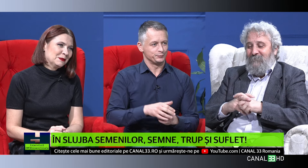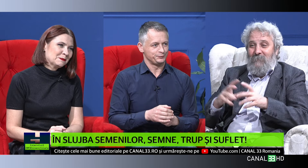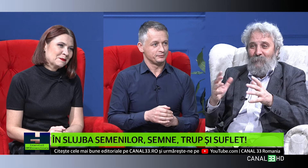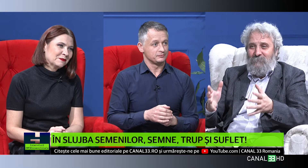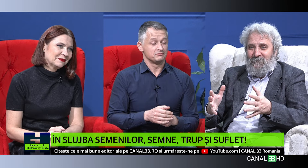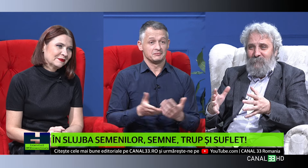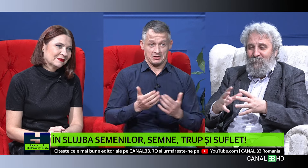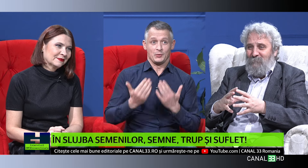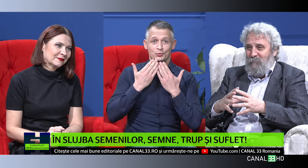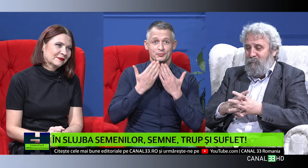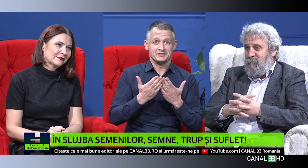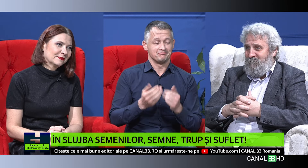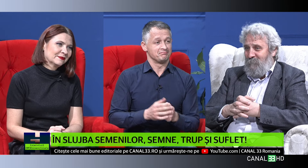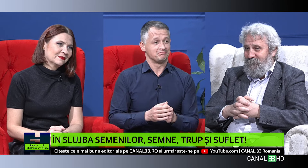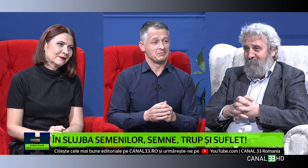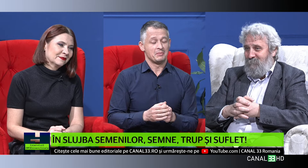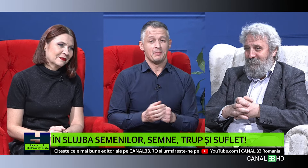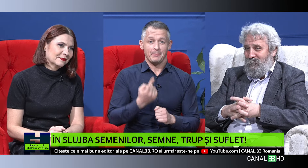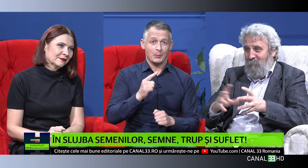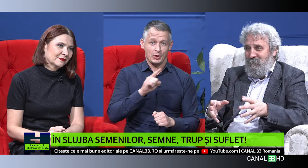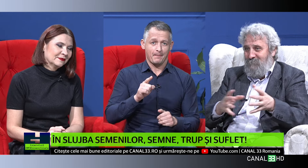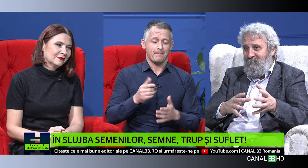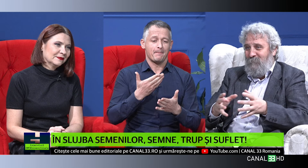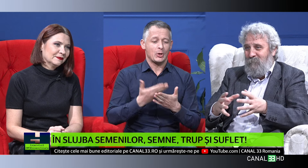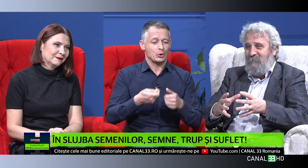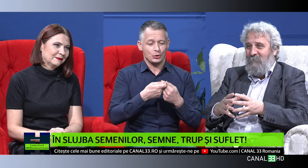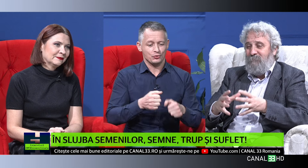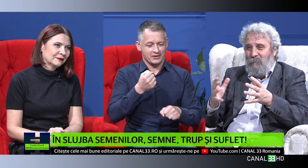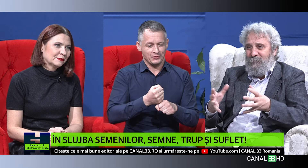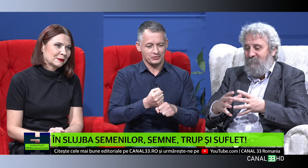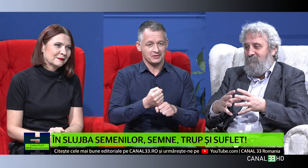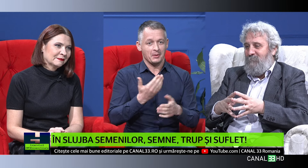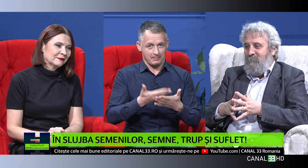care îi mulțumesc în primul rând pentru tot ce a făcut pentru noi în perioada scurtă